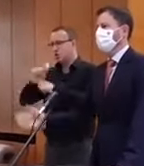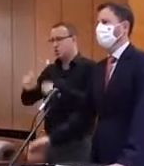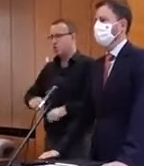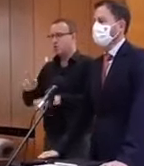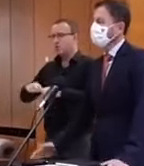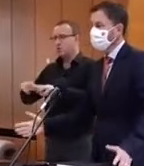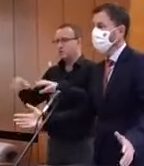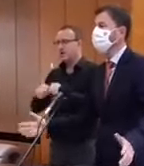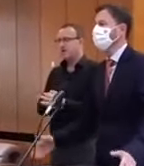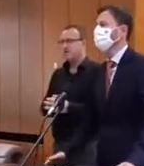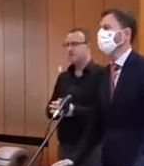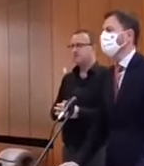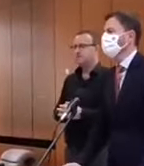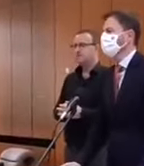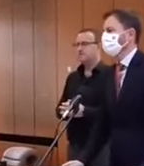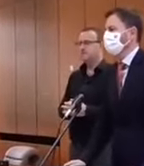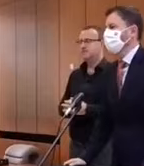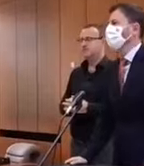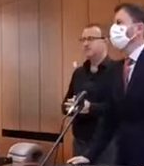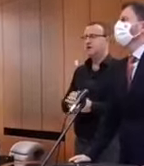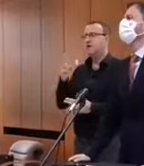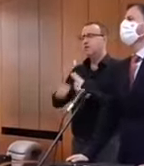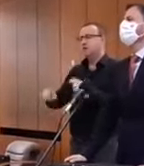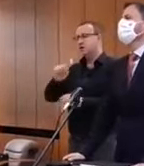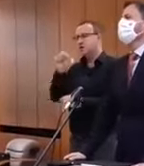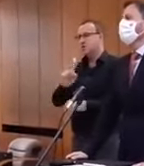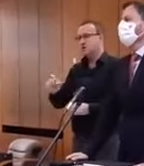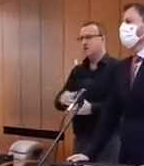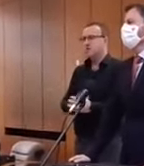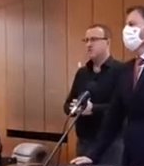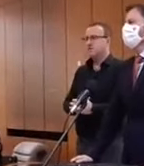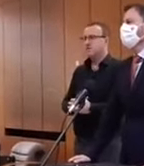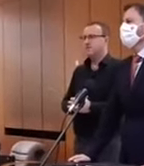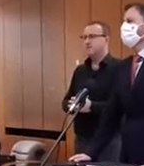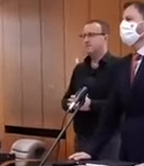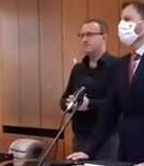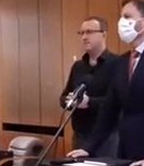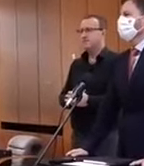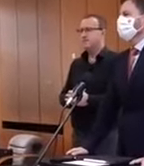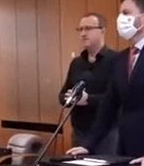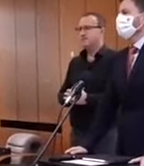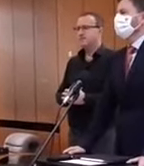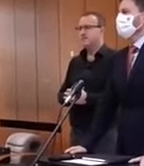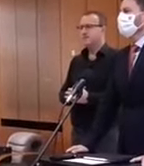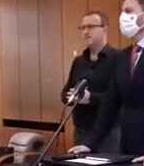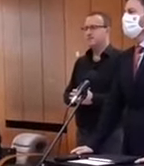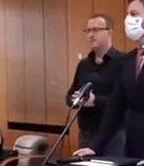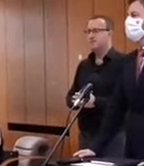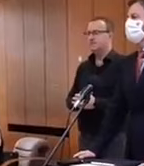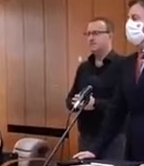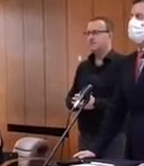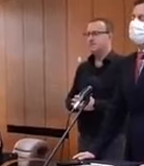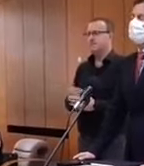tak rozhodnúť a potom to schváliť. To je veľmi, veľmi legitímne, samozrejme. On vám je nároval sa dvoma týždňami, že je ešte problém, alebo s tým, ktorý